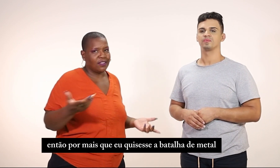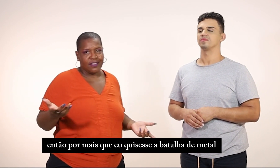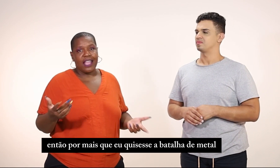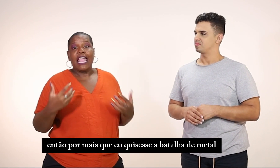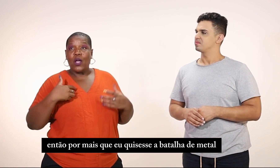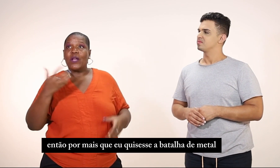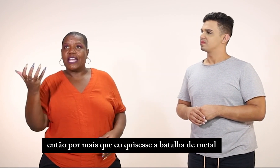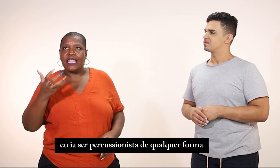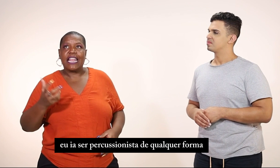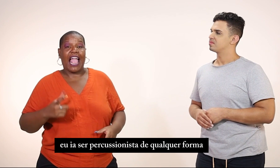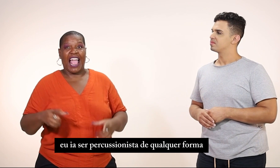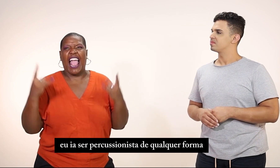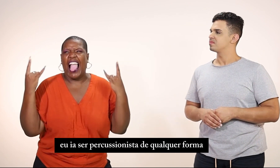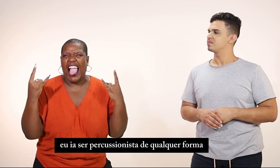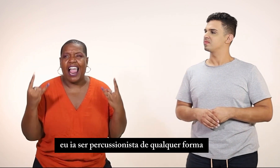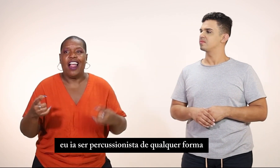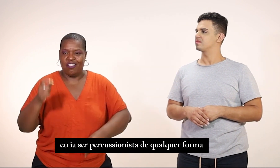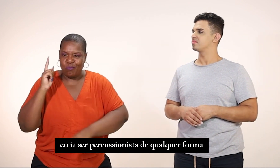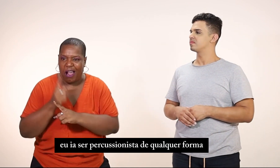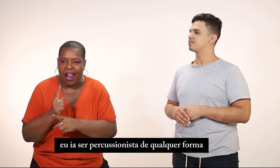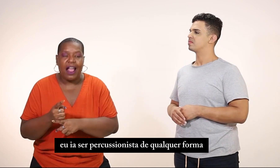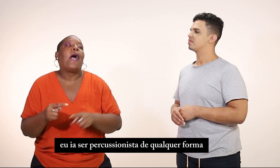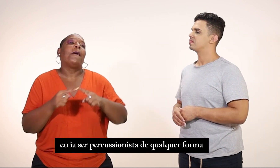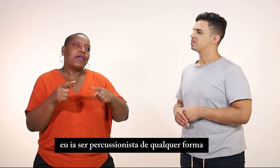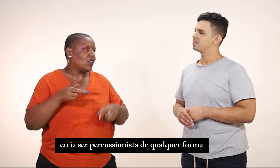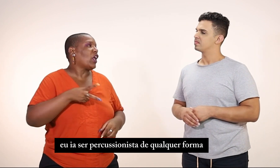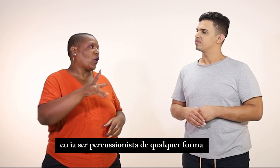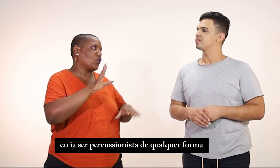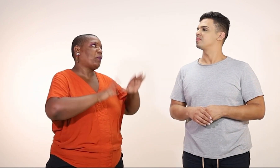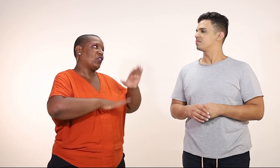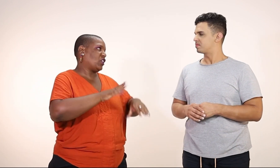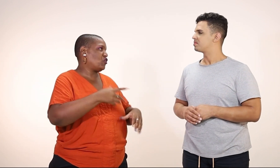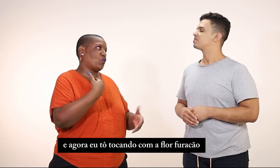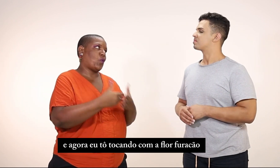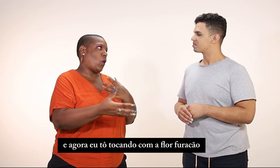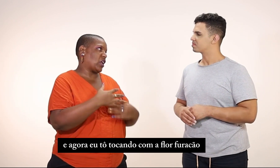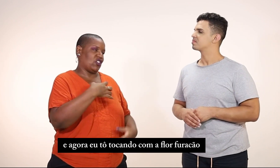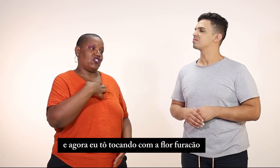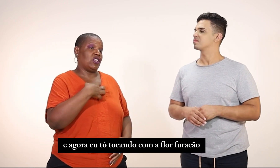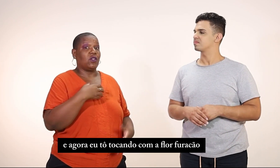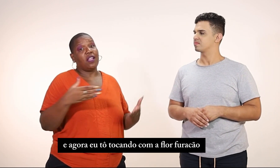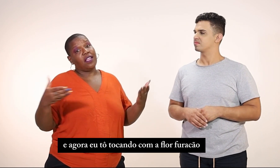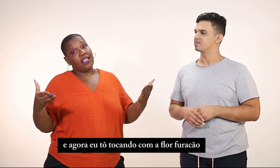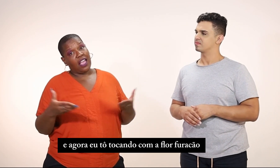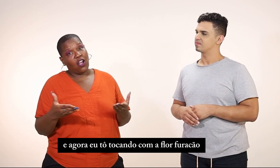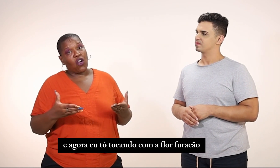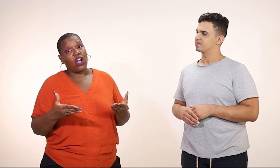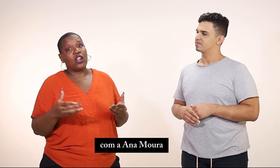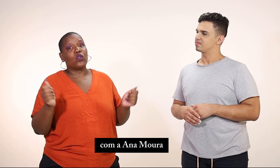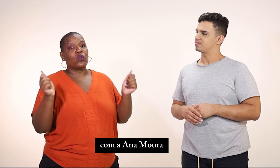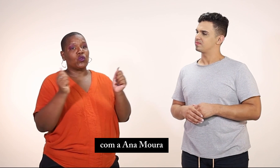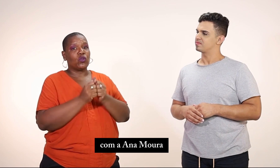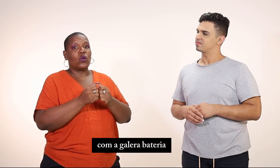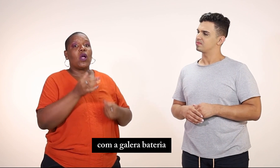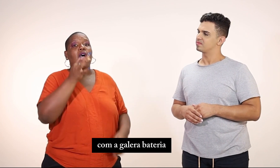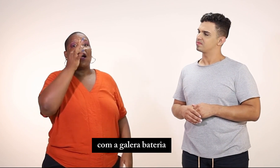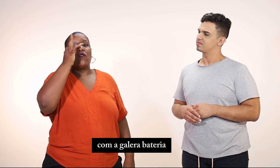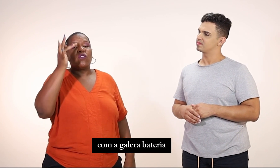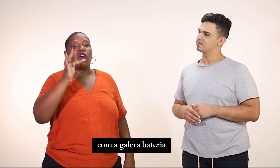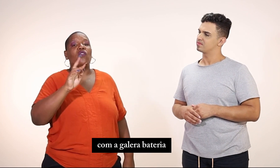baterista de metal, eu ia ser percussionista de qualquer forma. E agora eu tô tocando com a Flor Furacão, com a Ana Moura, com a galera